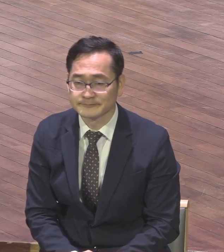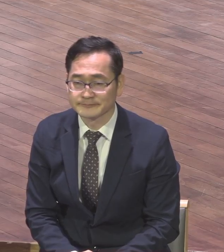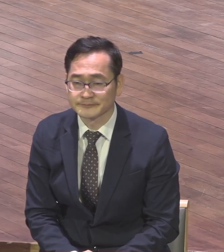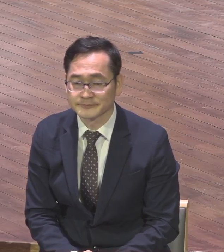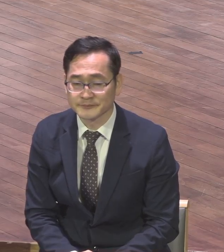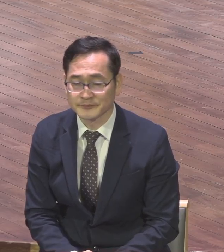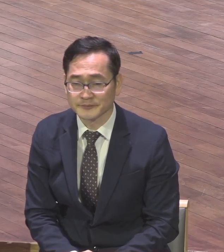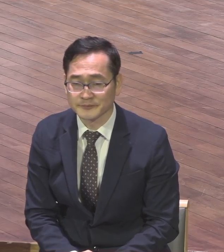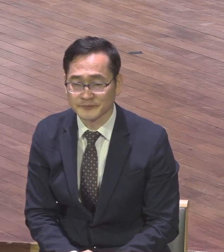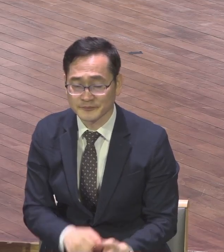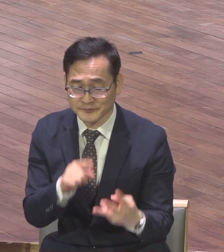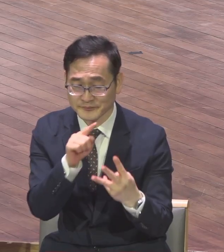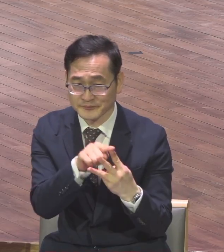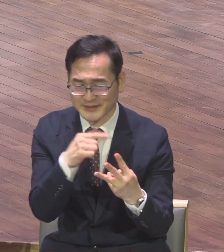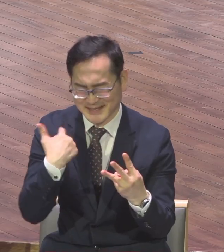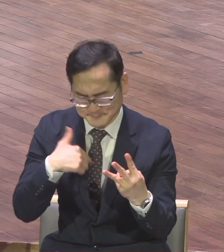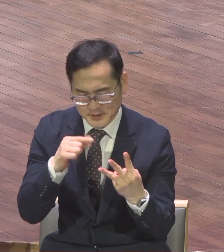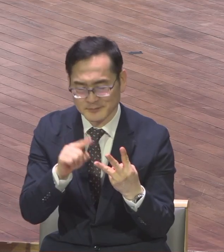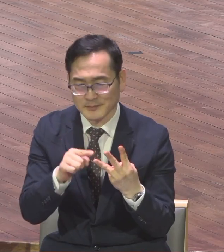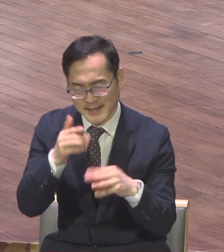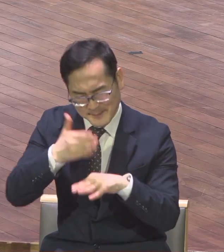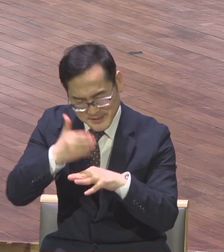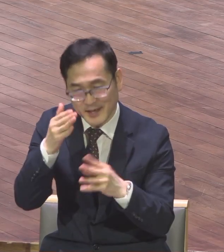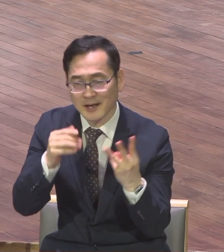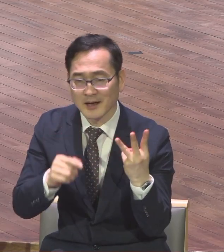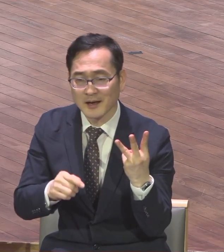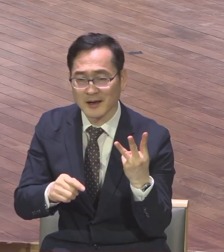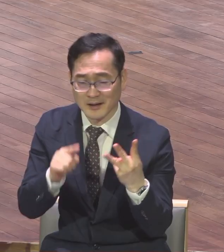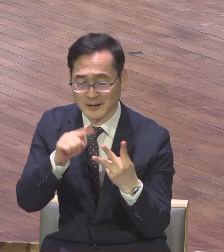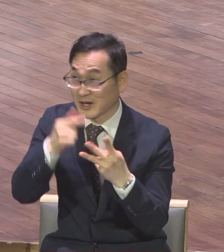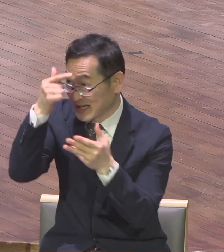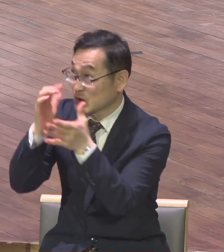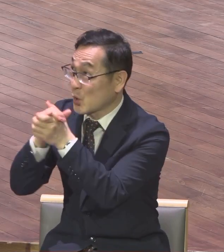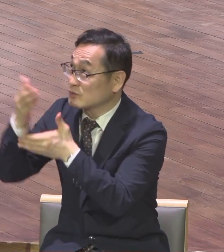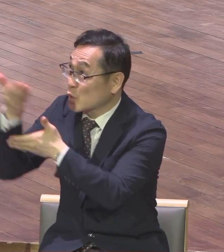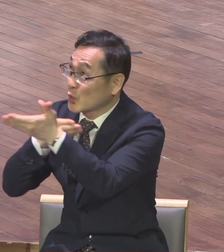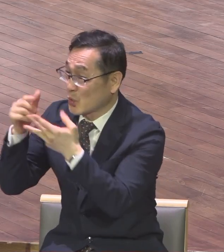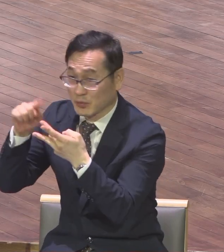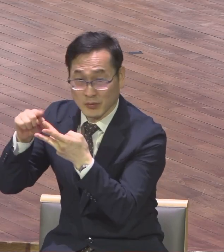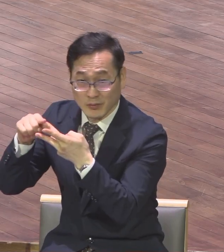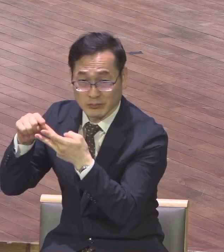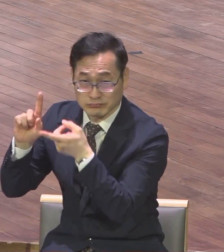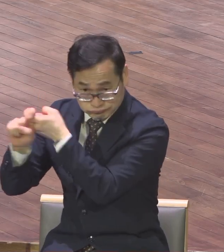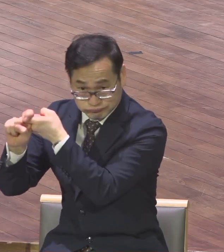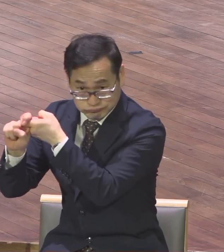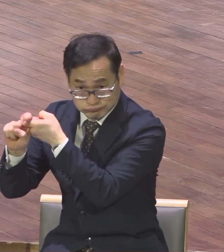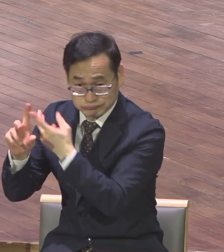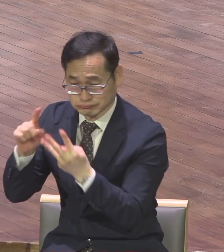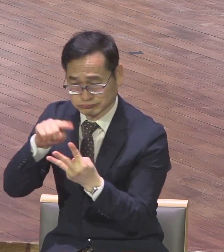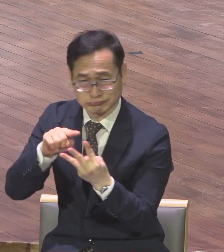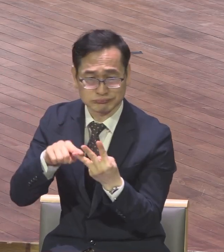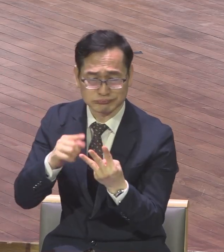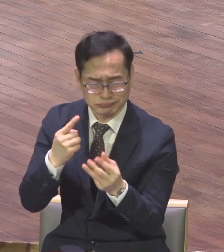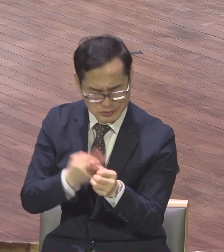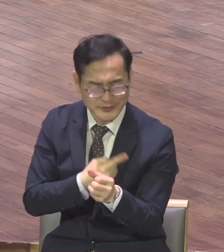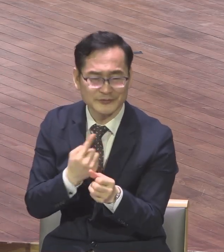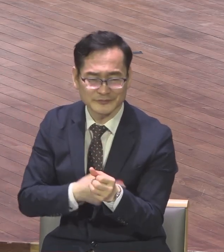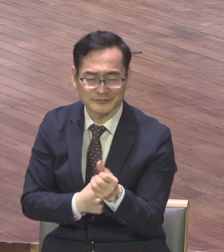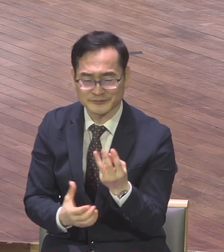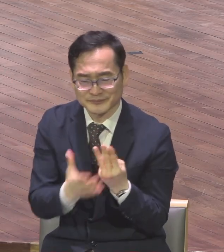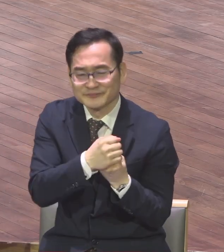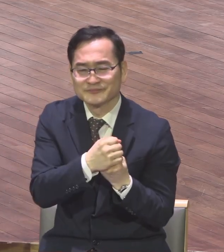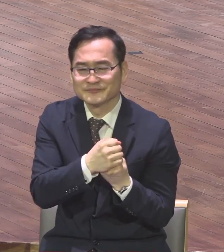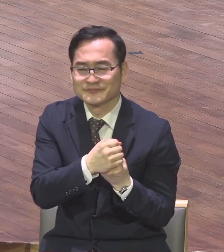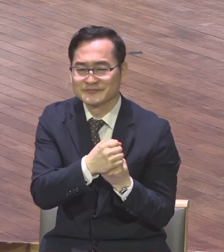항상 기뻐하고 쉬지 말고 감사하는 그 사람이 행복하지 않겠어요? 그 사람이 건강하지 않겠어요? 그 사람이